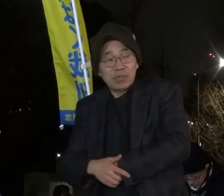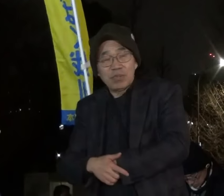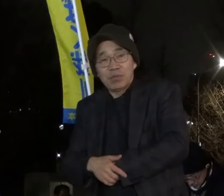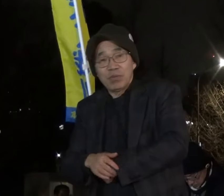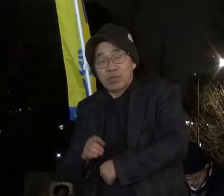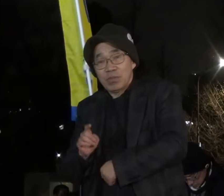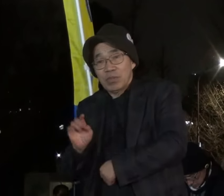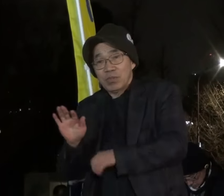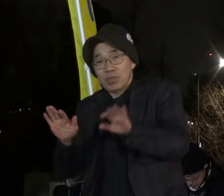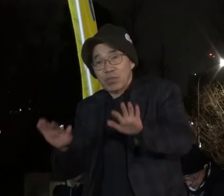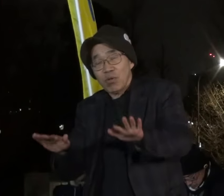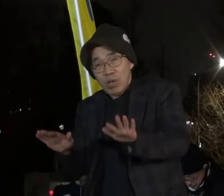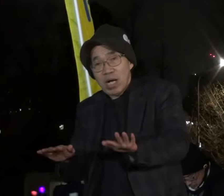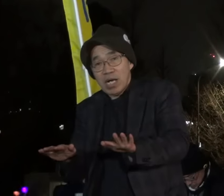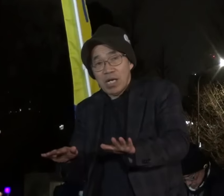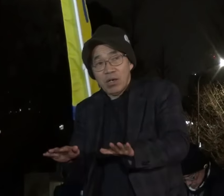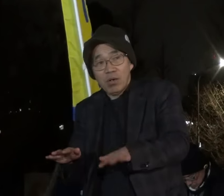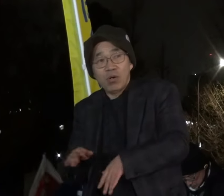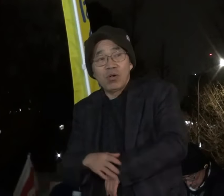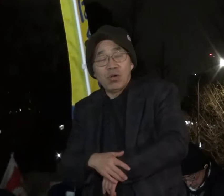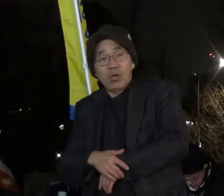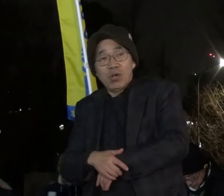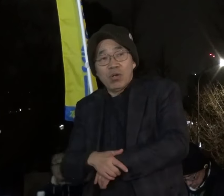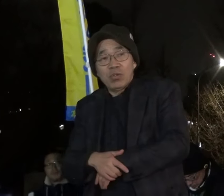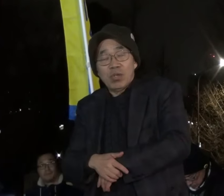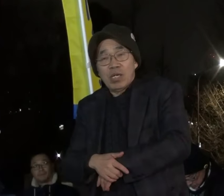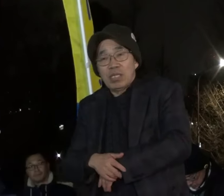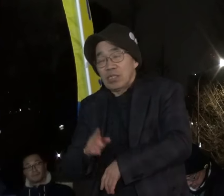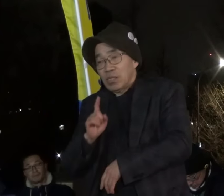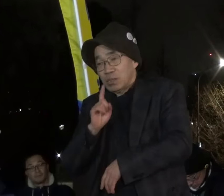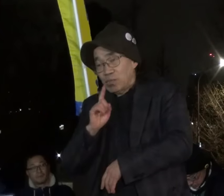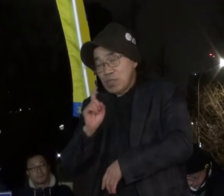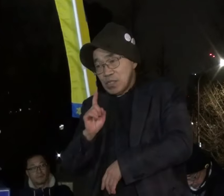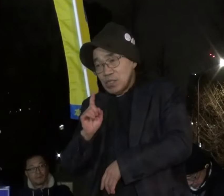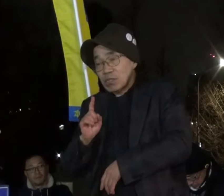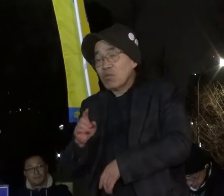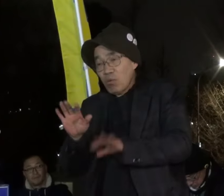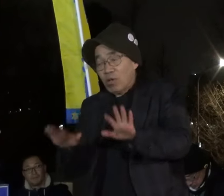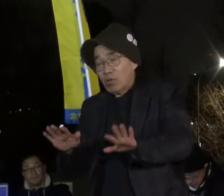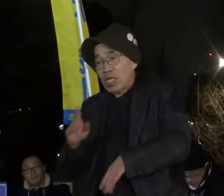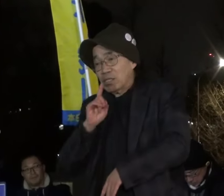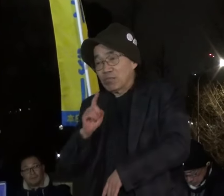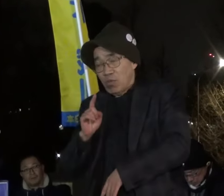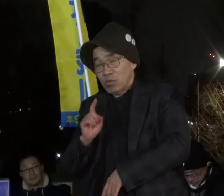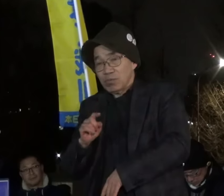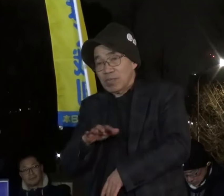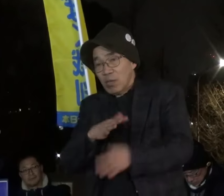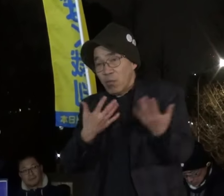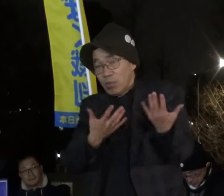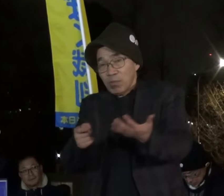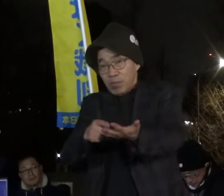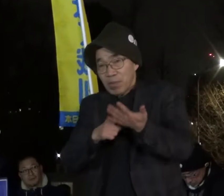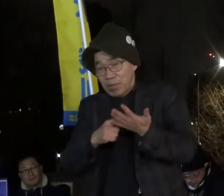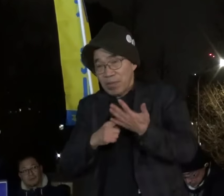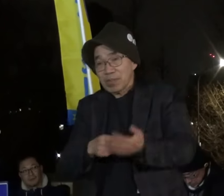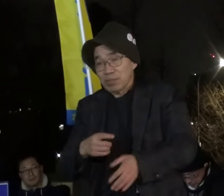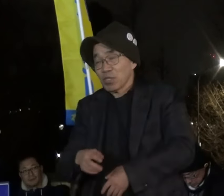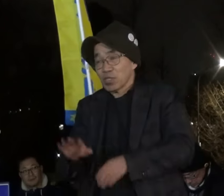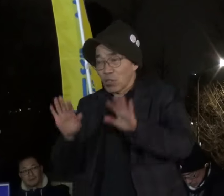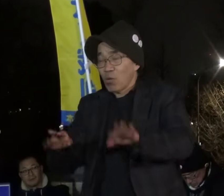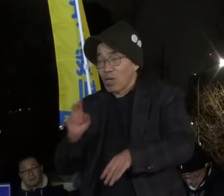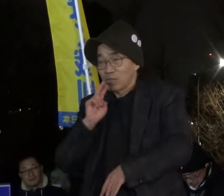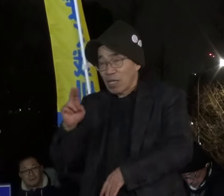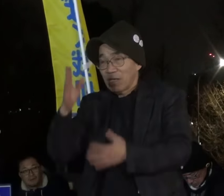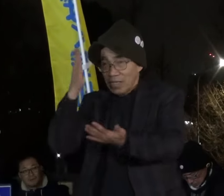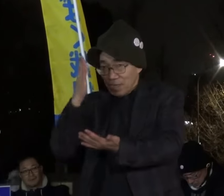ろうし今日はここでちょっとスピーチを終わらせたいと思います。今日は歌はなしということでまたよ